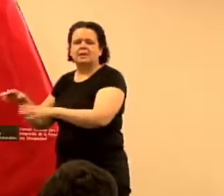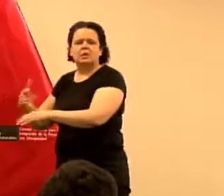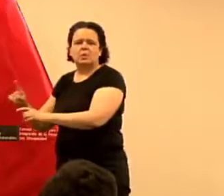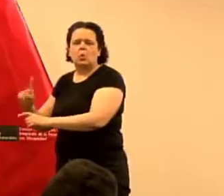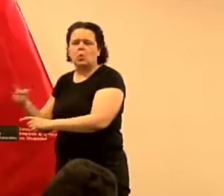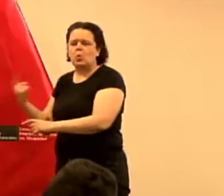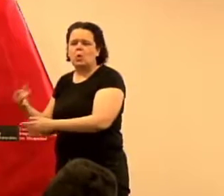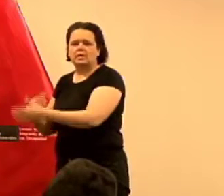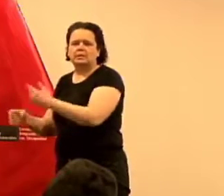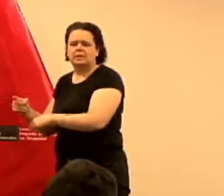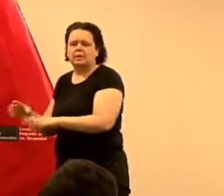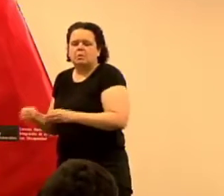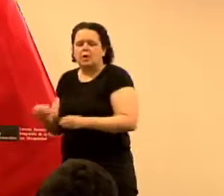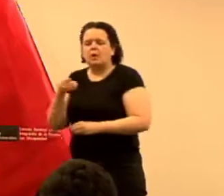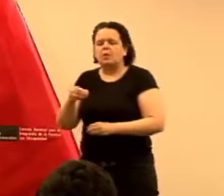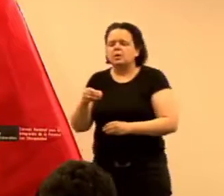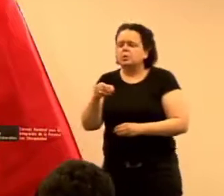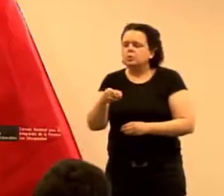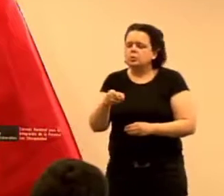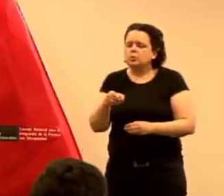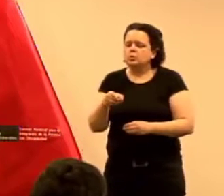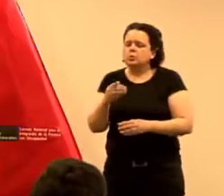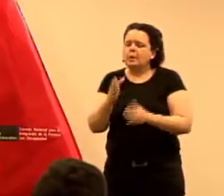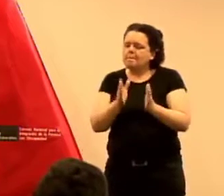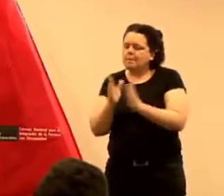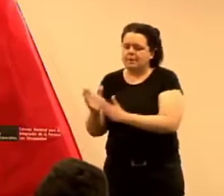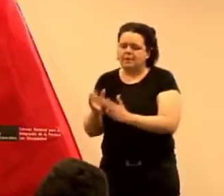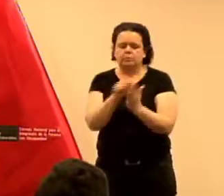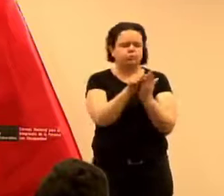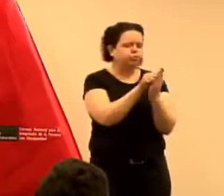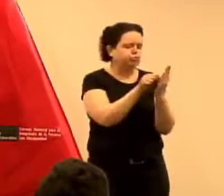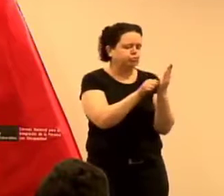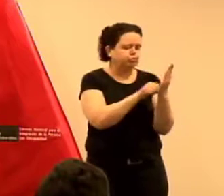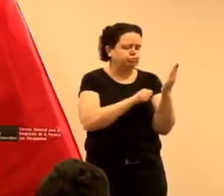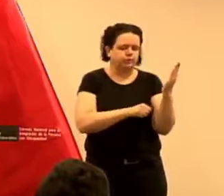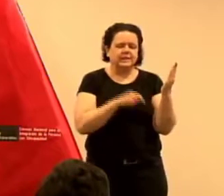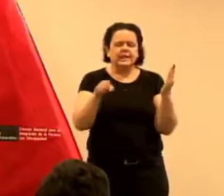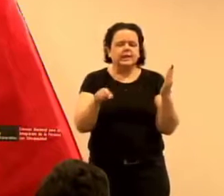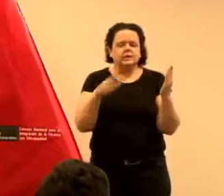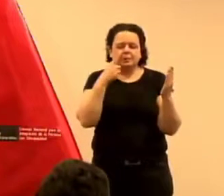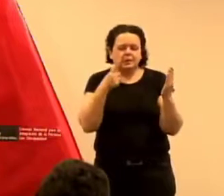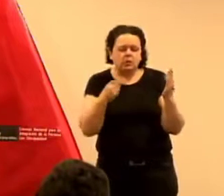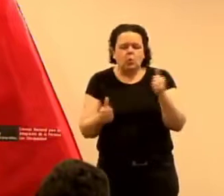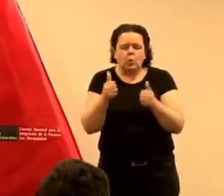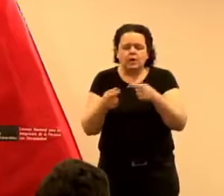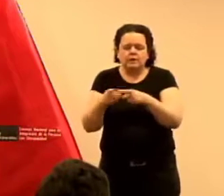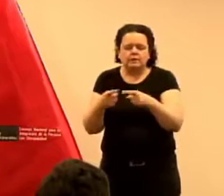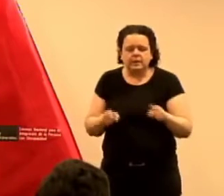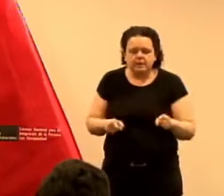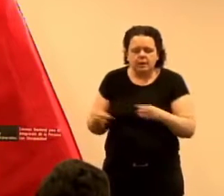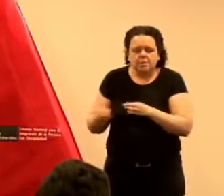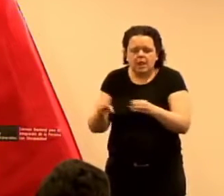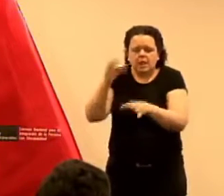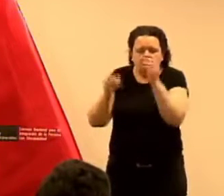¿por qué? Al implementar un currículum y una pedagogía basada en el niño, en reconocer las diferentes necesidades y estilos de aprendizaje de